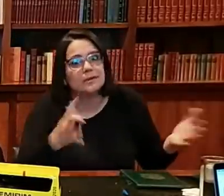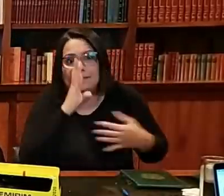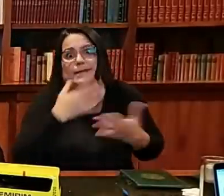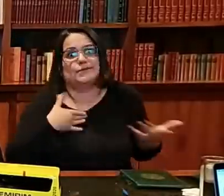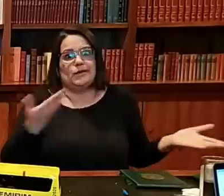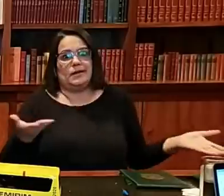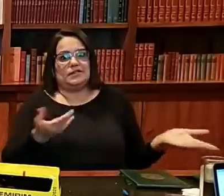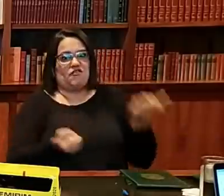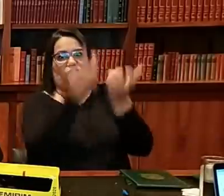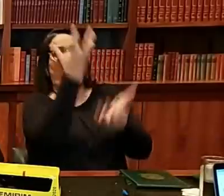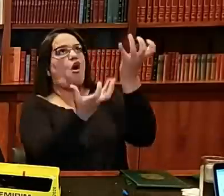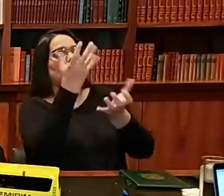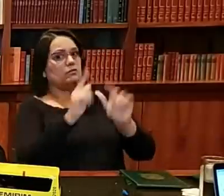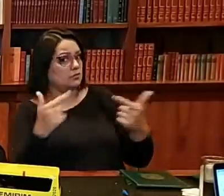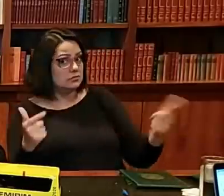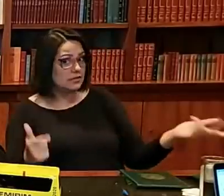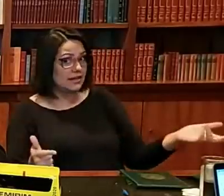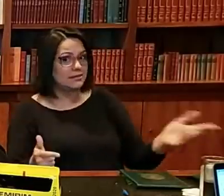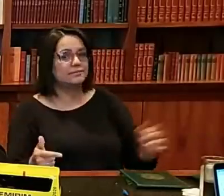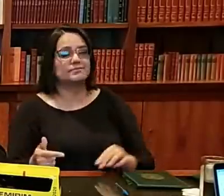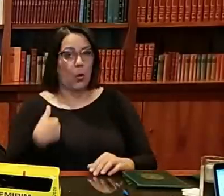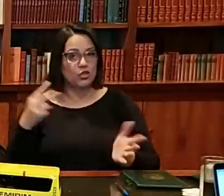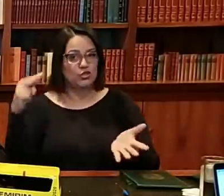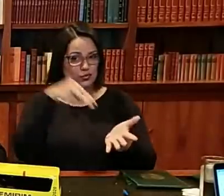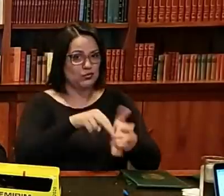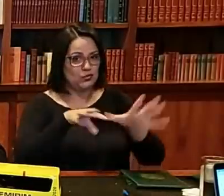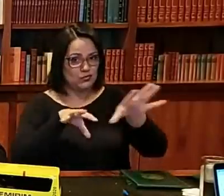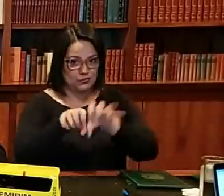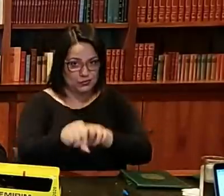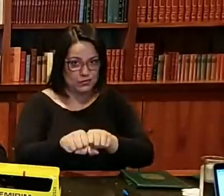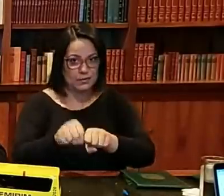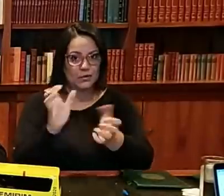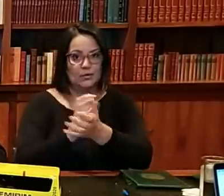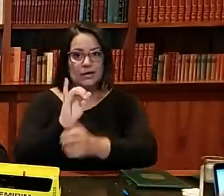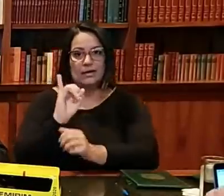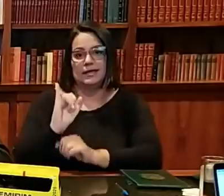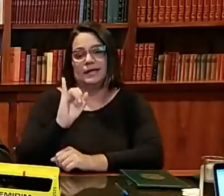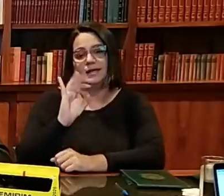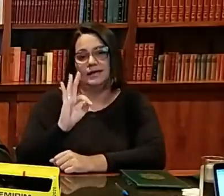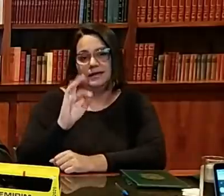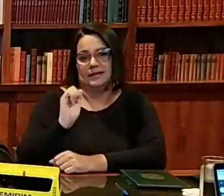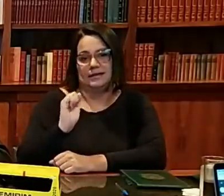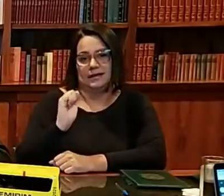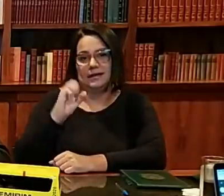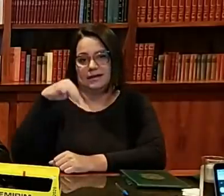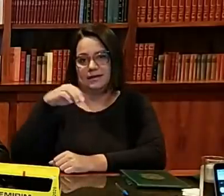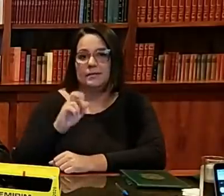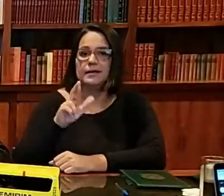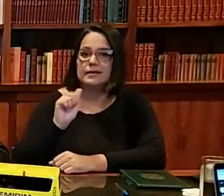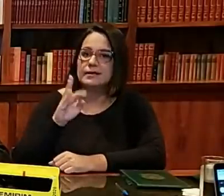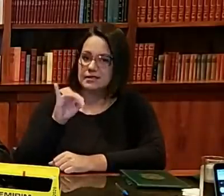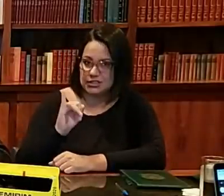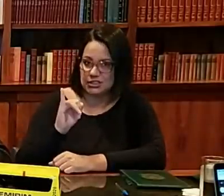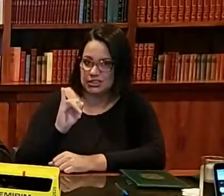fogo. Hoje estava na formatura do pessoal lá do... o pessoal do Itamaraty, né? Como é que é o nome lá da... Rio